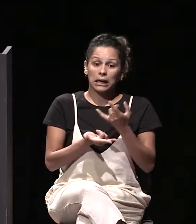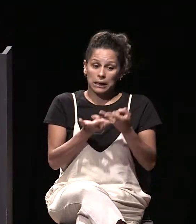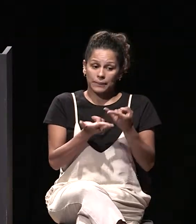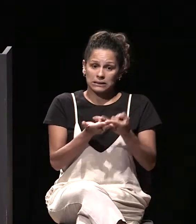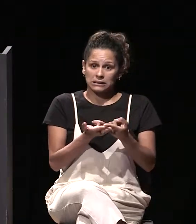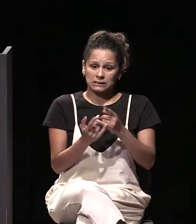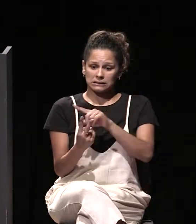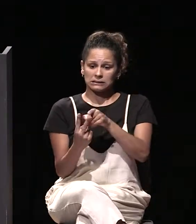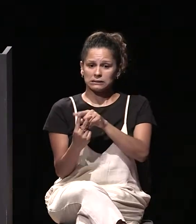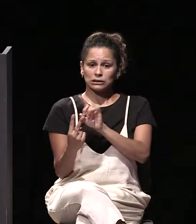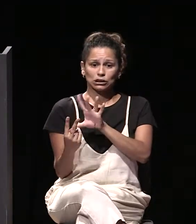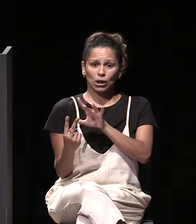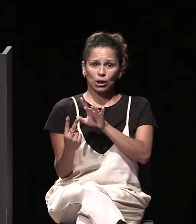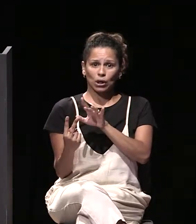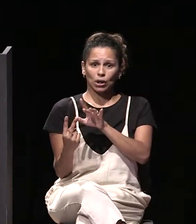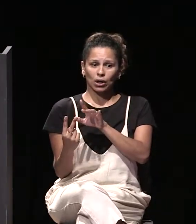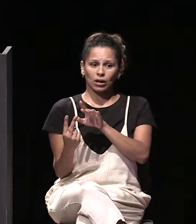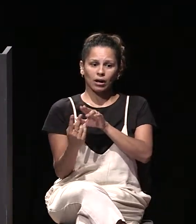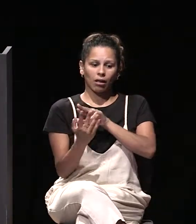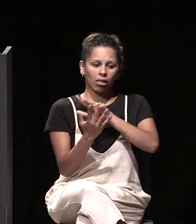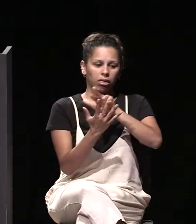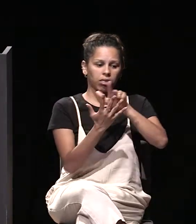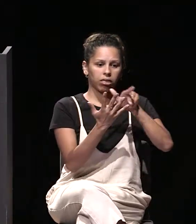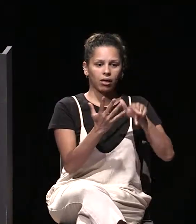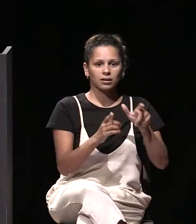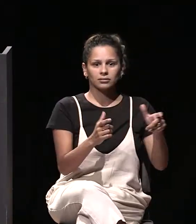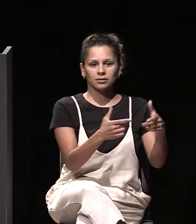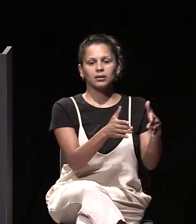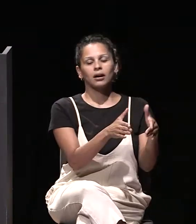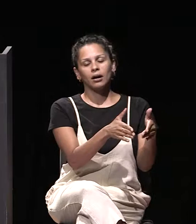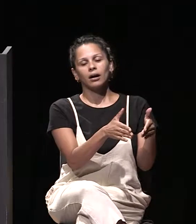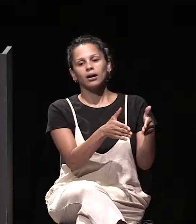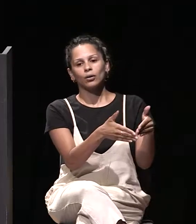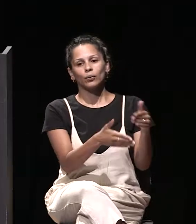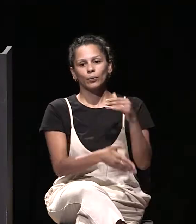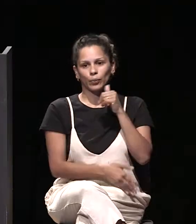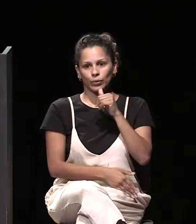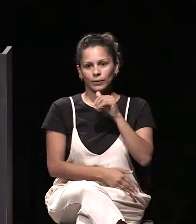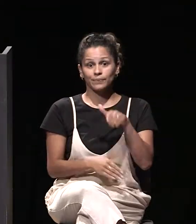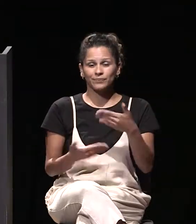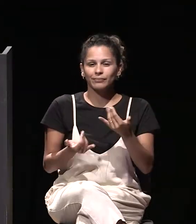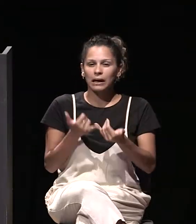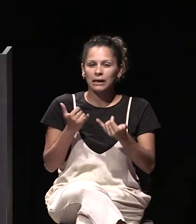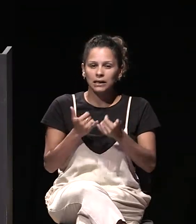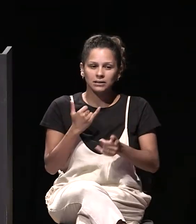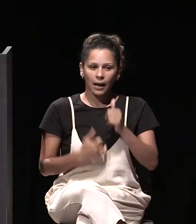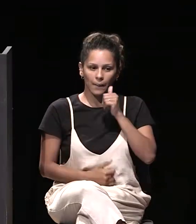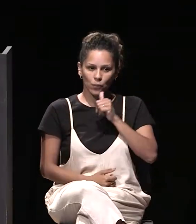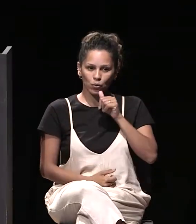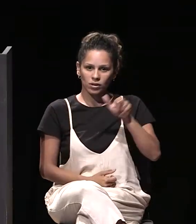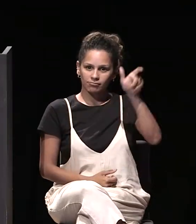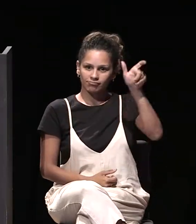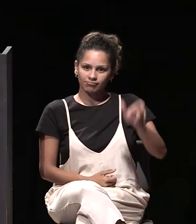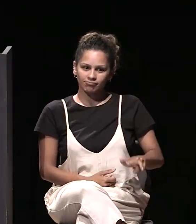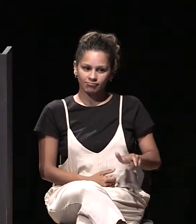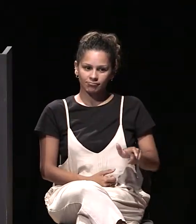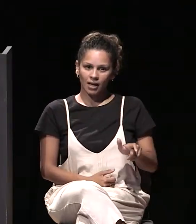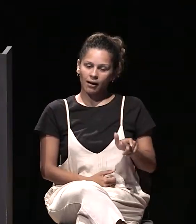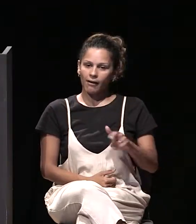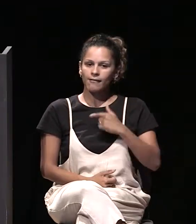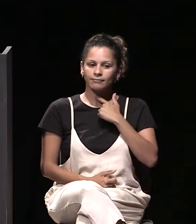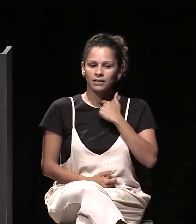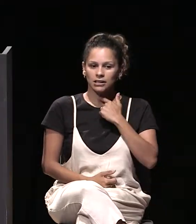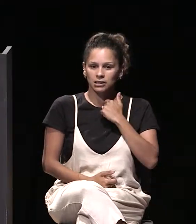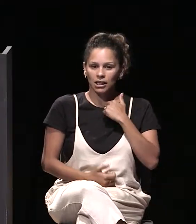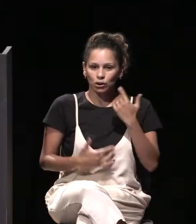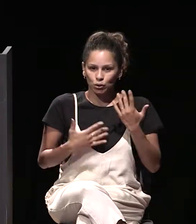vai construindo, inclusive, a mulher como objeto de desejo e um objeto para ter uma